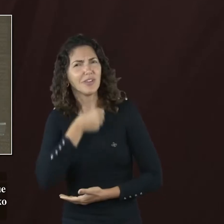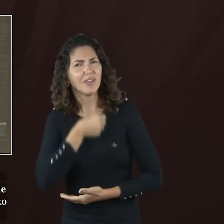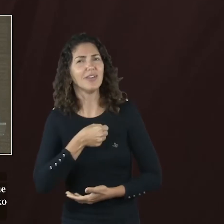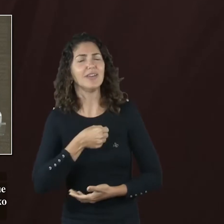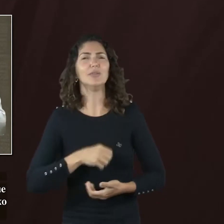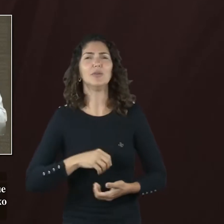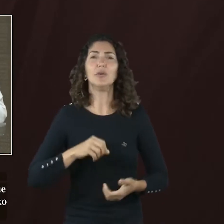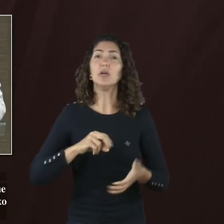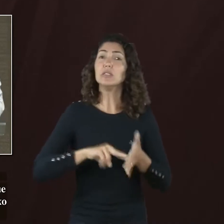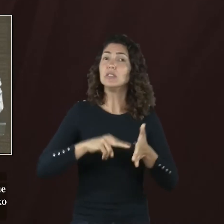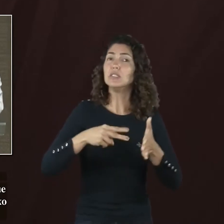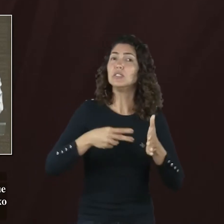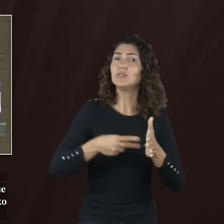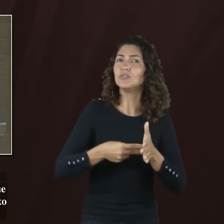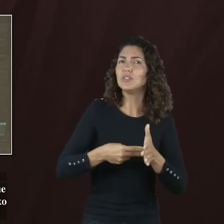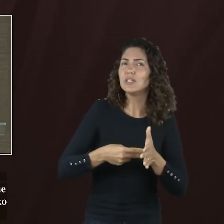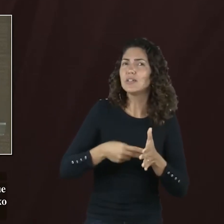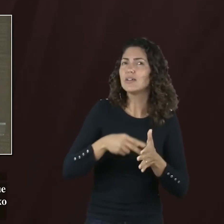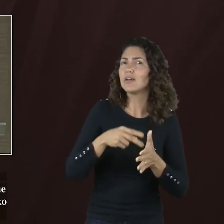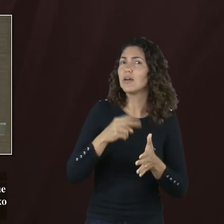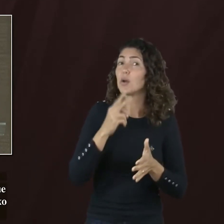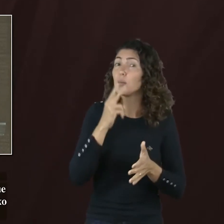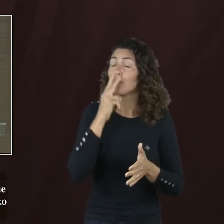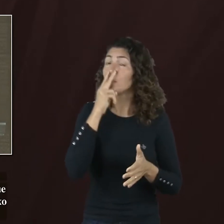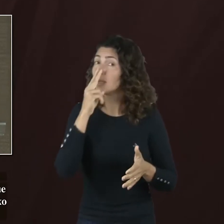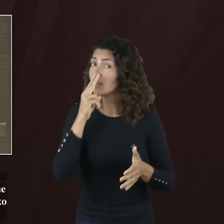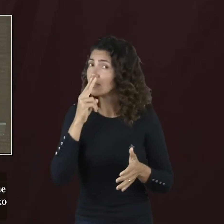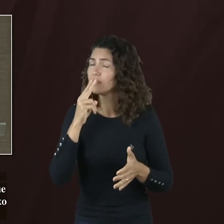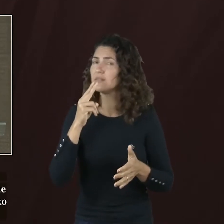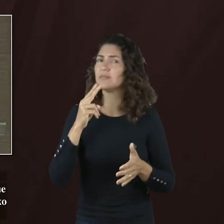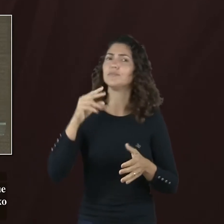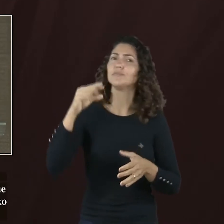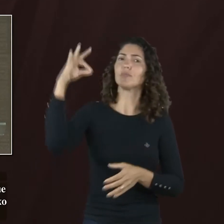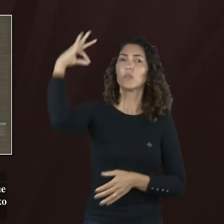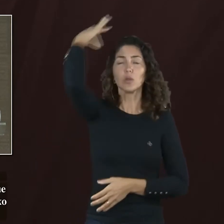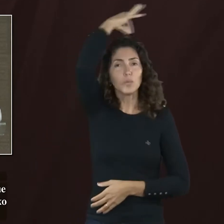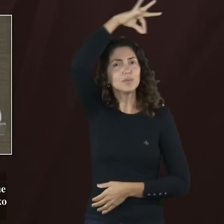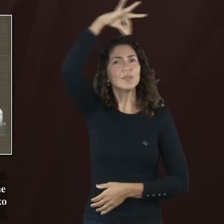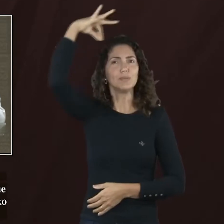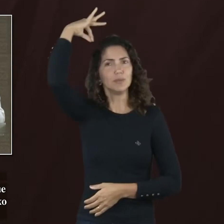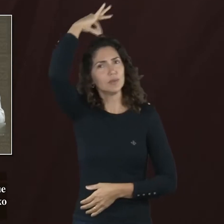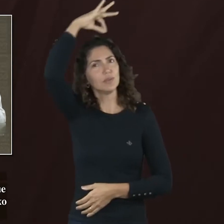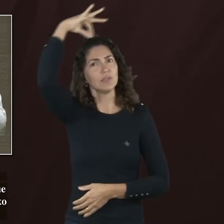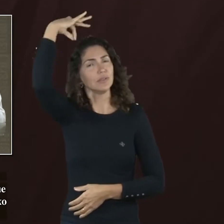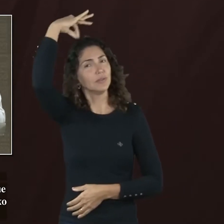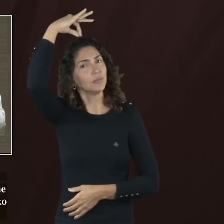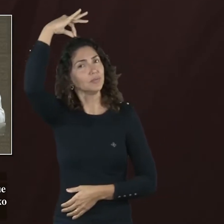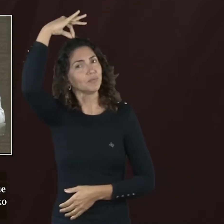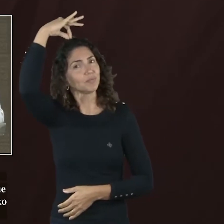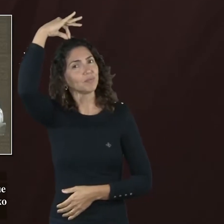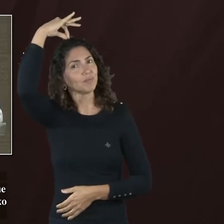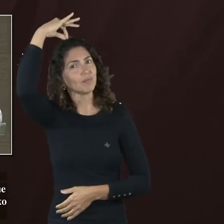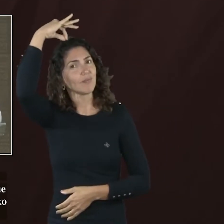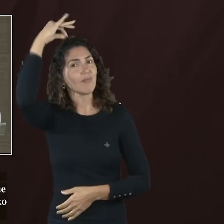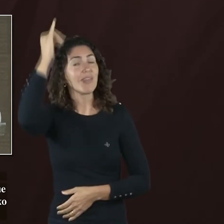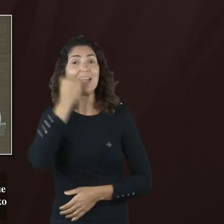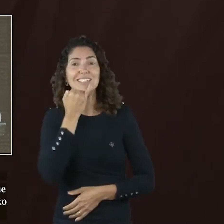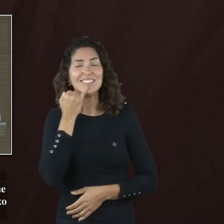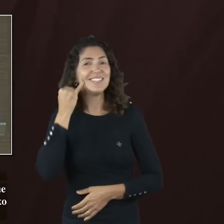irmãos, hoje o filho já executou o seu trabalho. Isaac, que